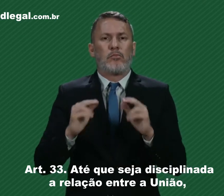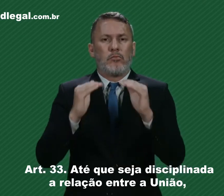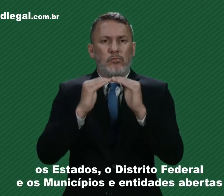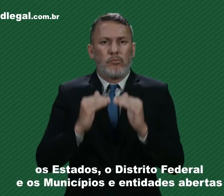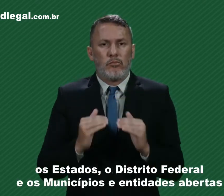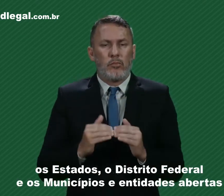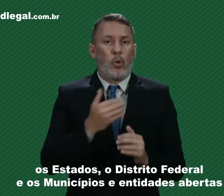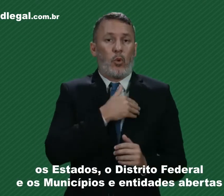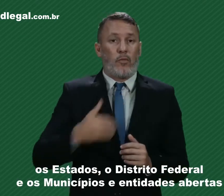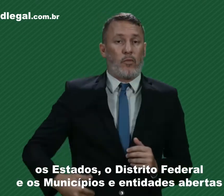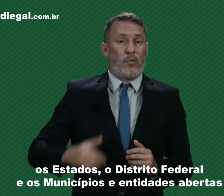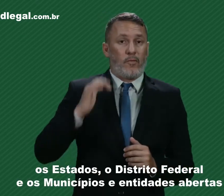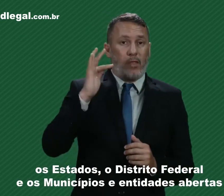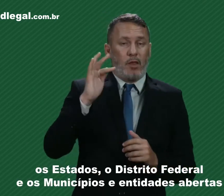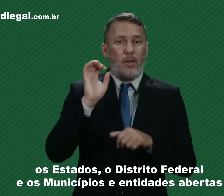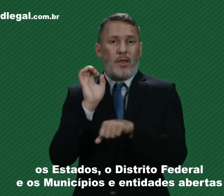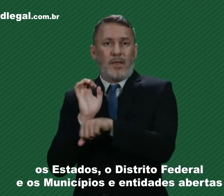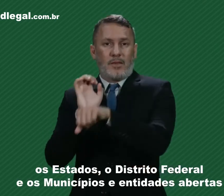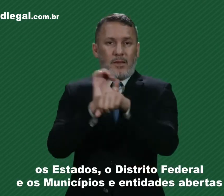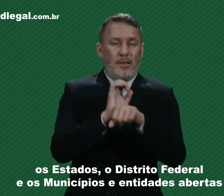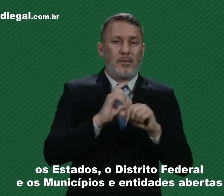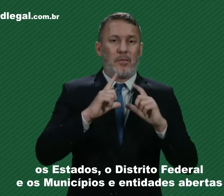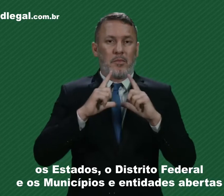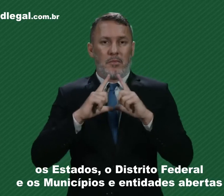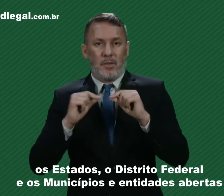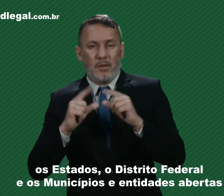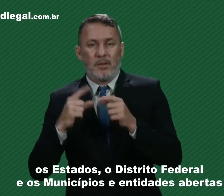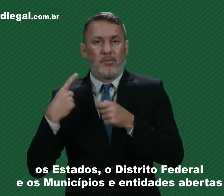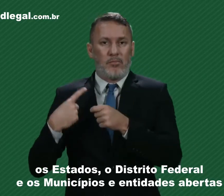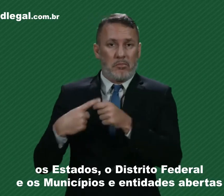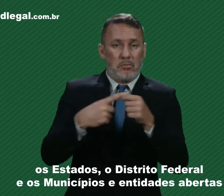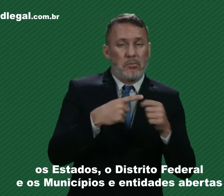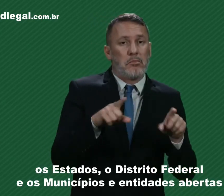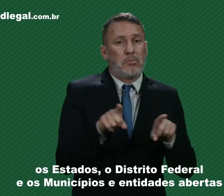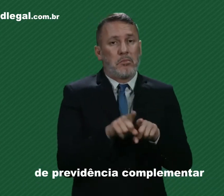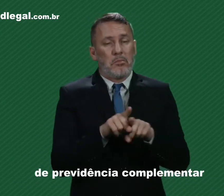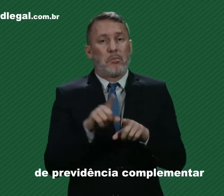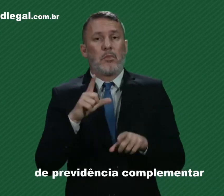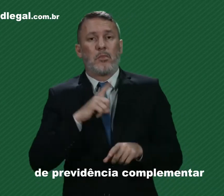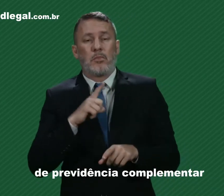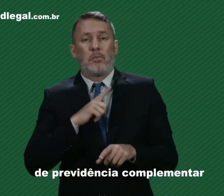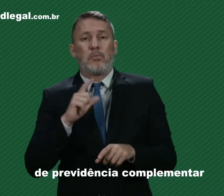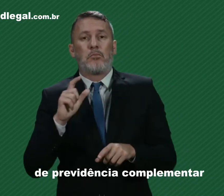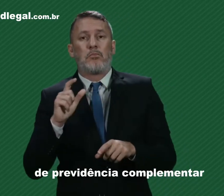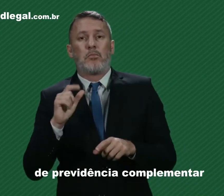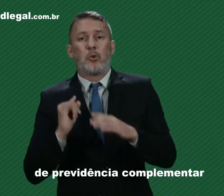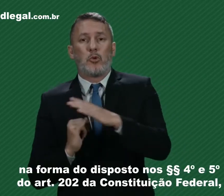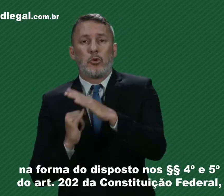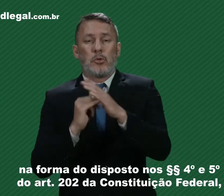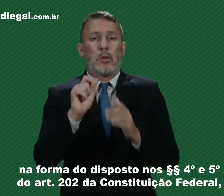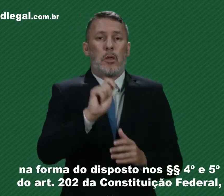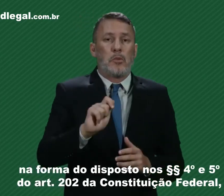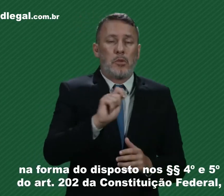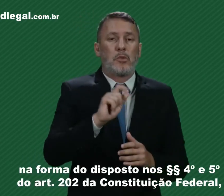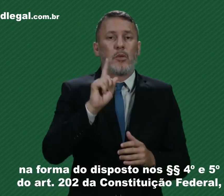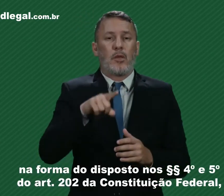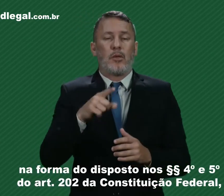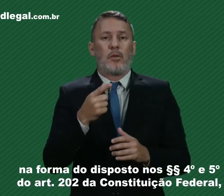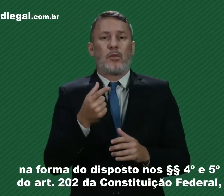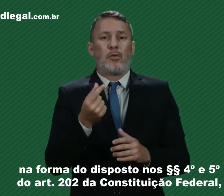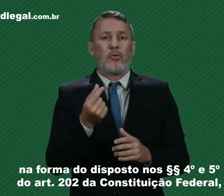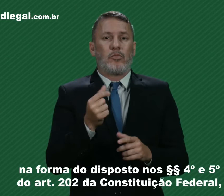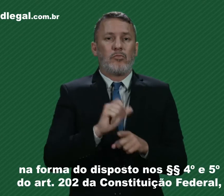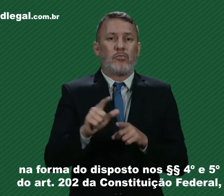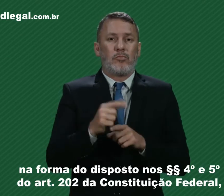a União, os Estados, o Distrito Federal e os municípios e entidades abertas de previdência complementar na forma do disposto